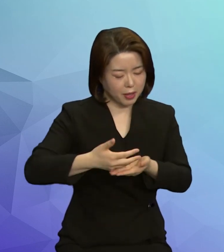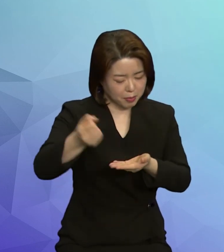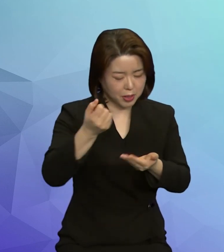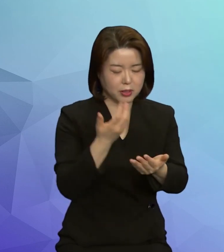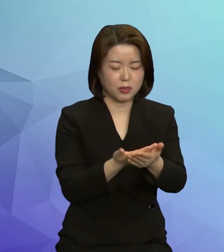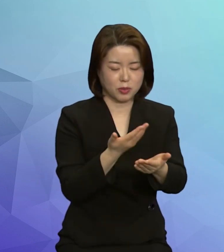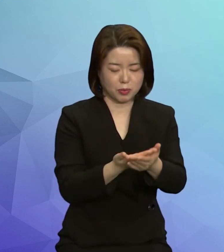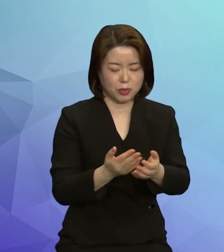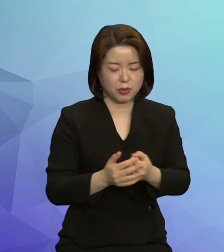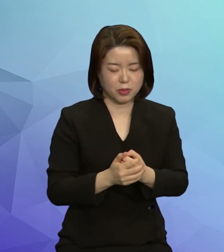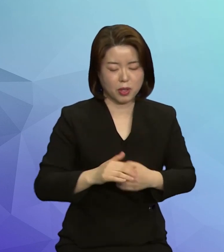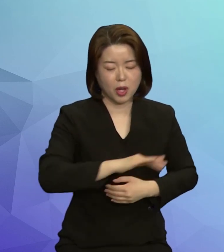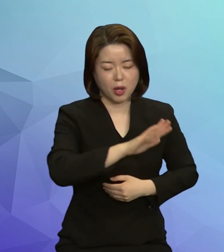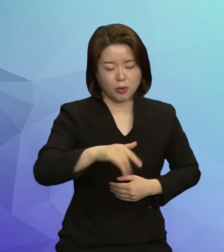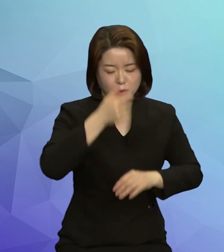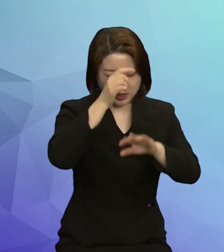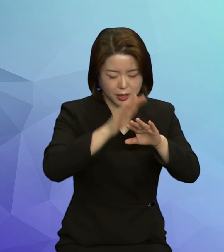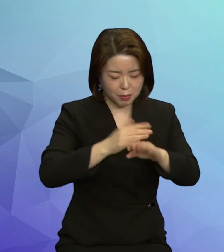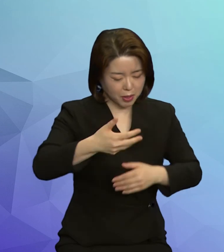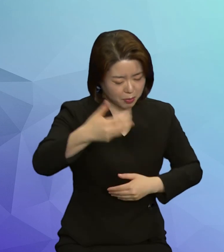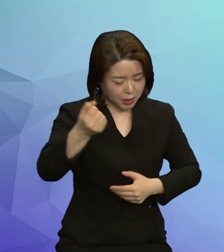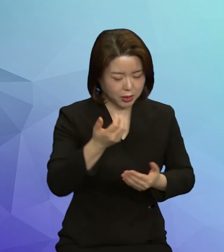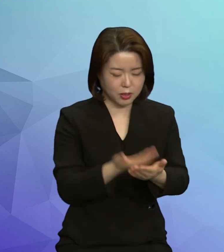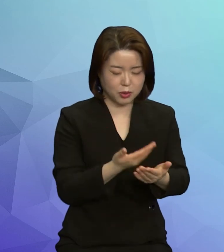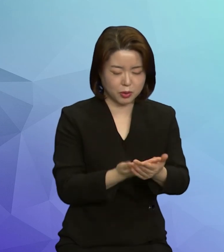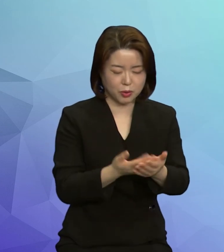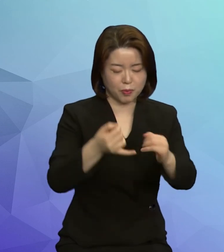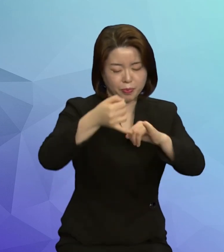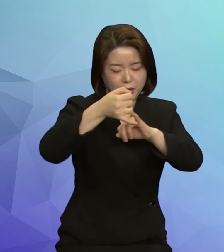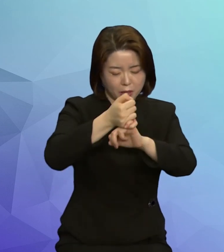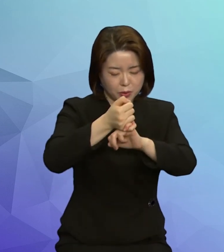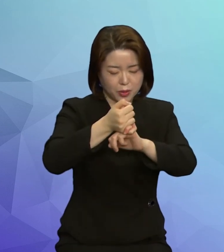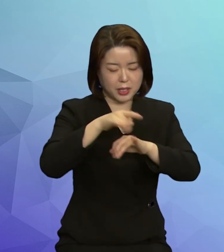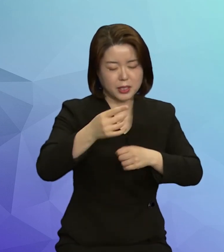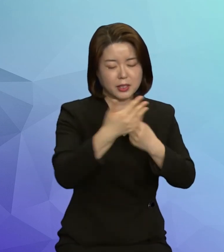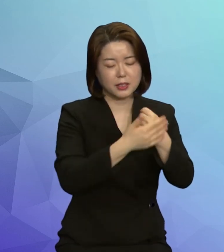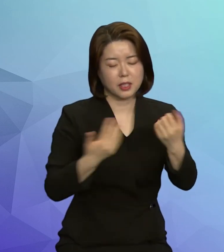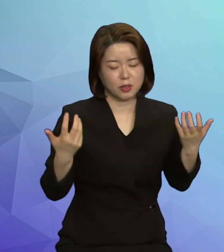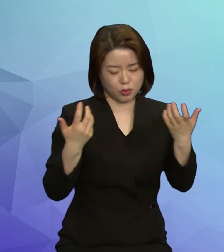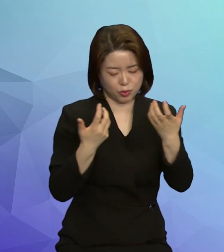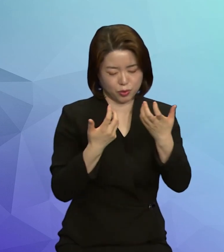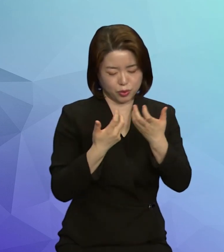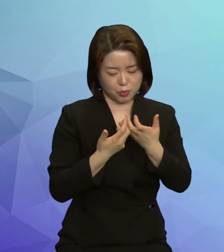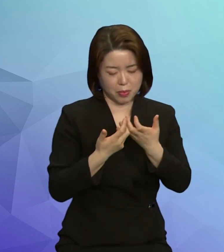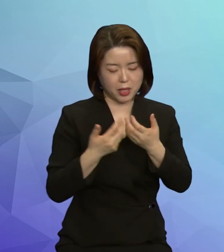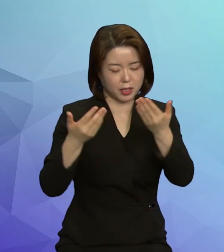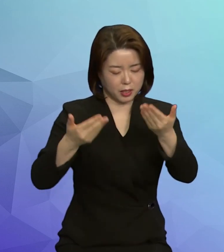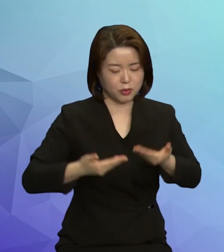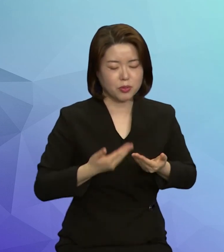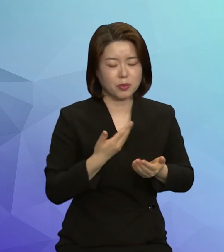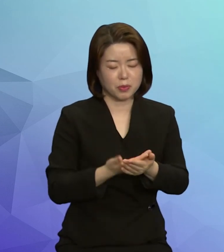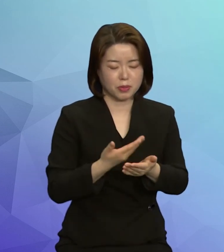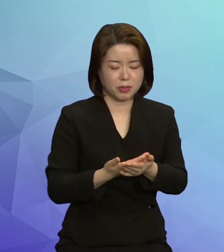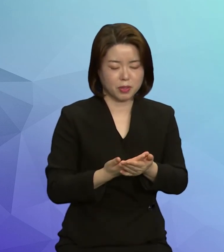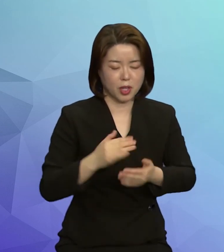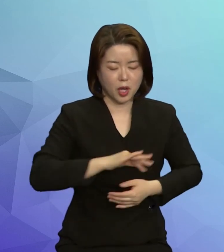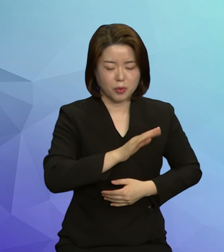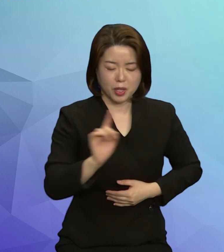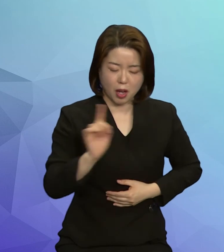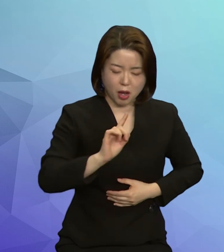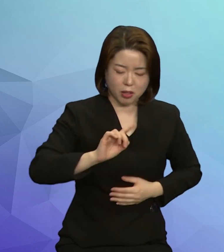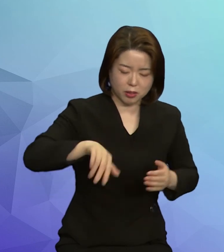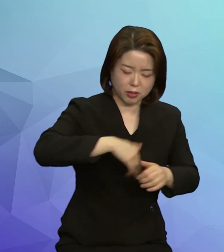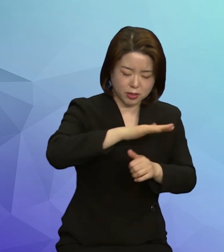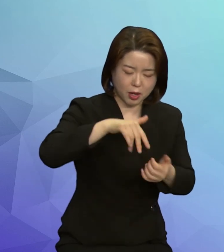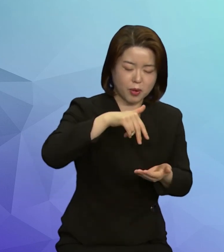고백을 받으소서. 우리의 예배를 받으시고 약속하신 은혜로 충만하게 우리를 채우소서.